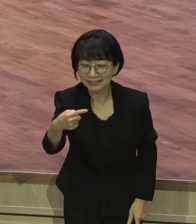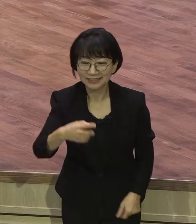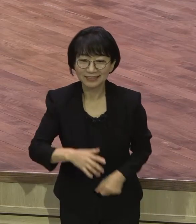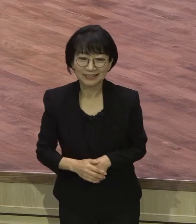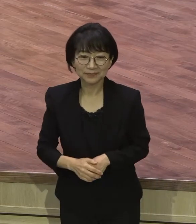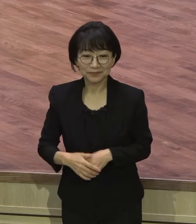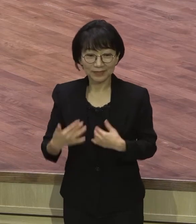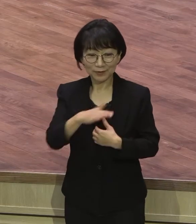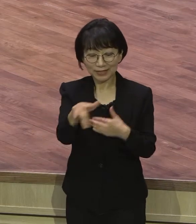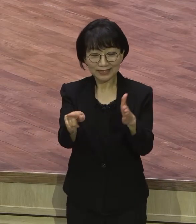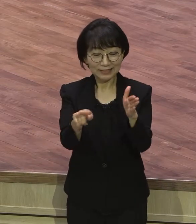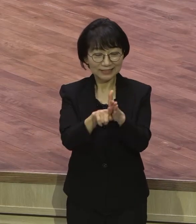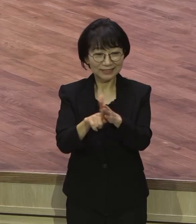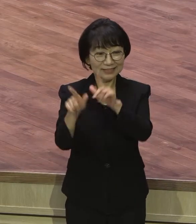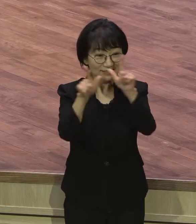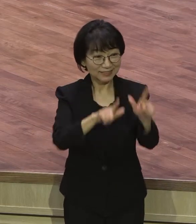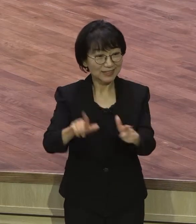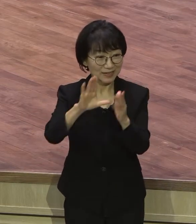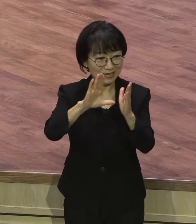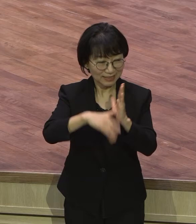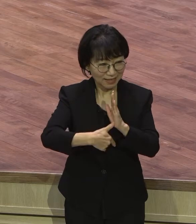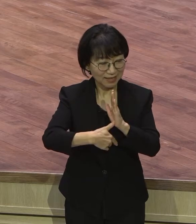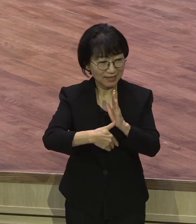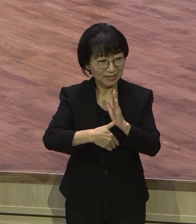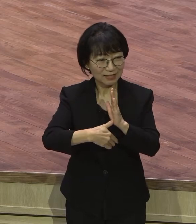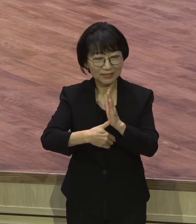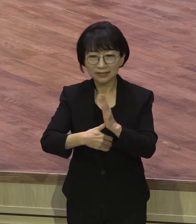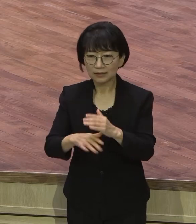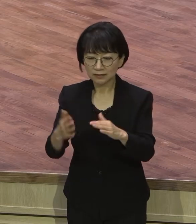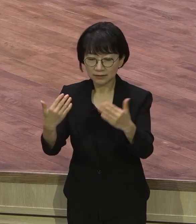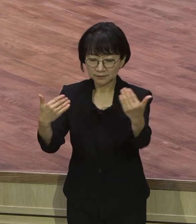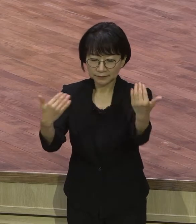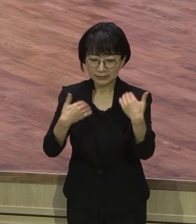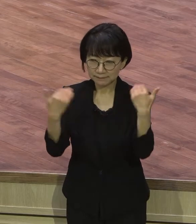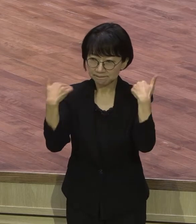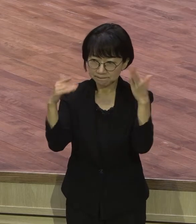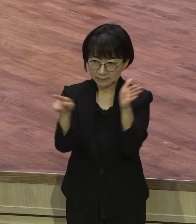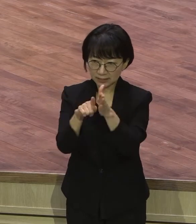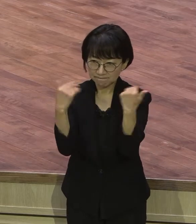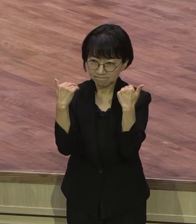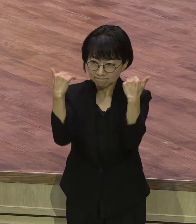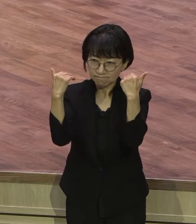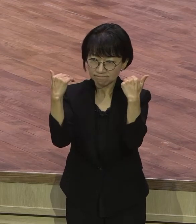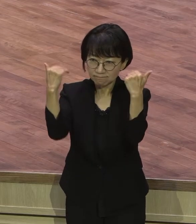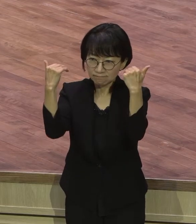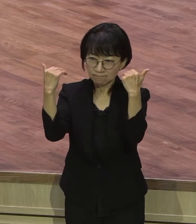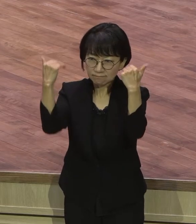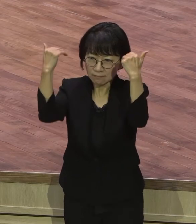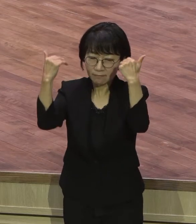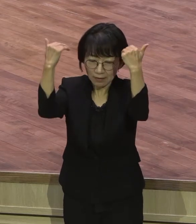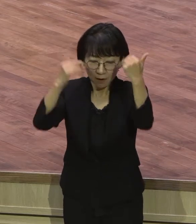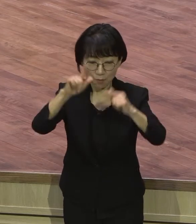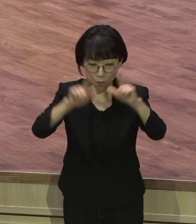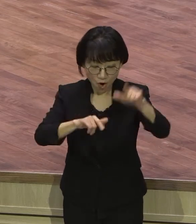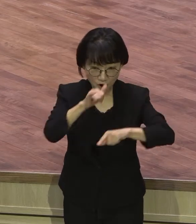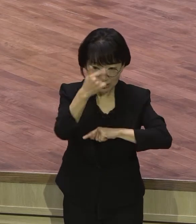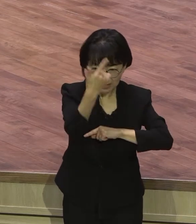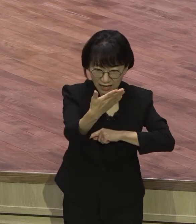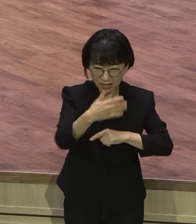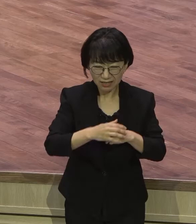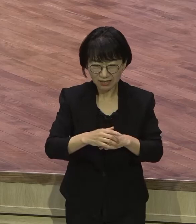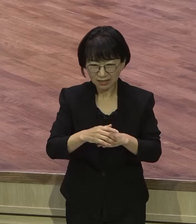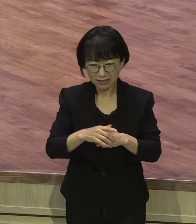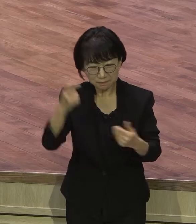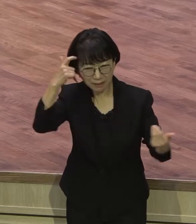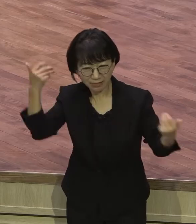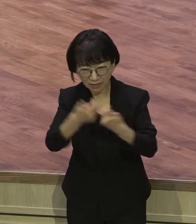신앙생활 해나가면서 성장하는 모드를 찾느냐 아니면 퇴보하는